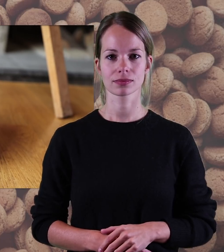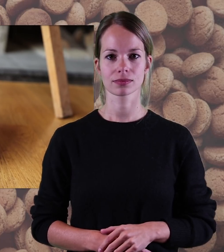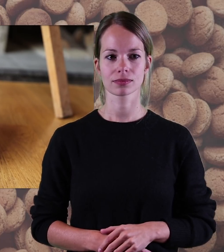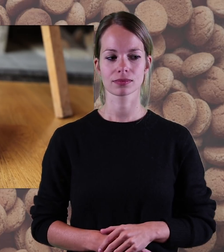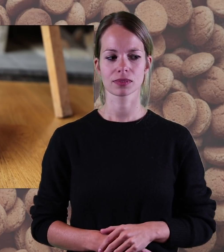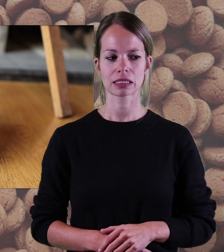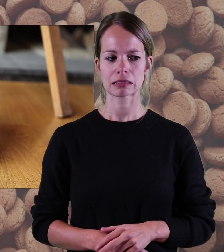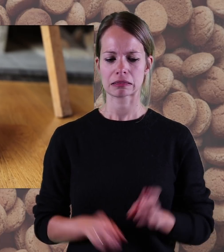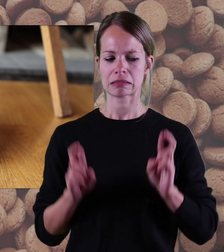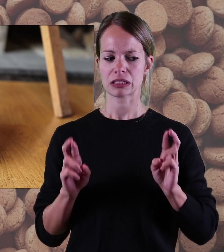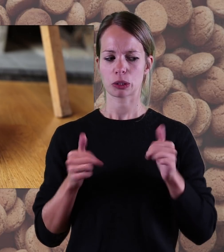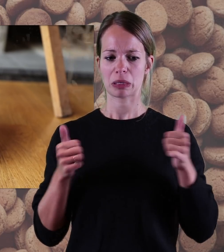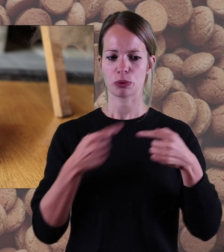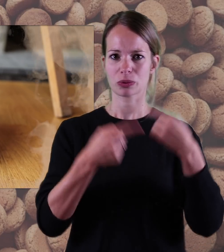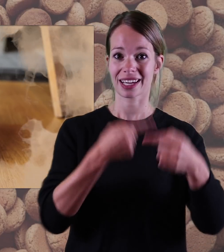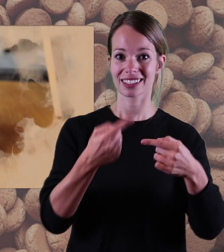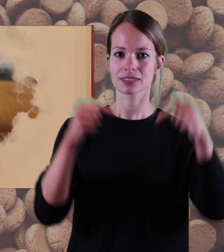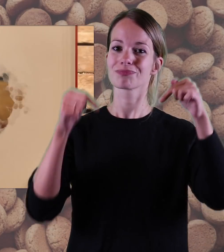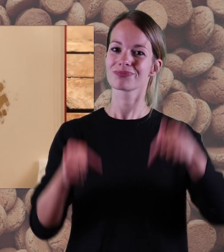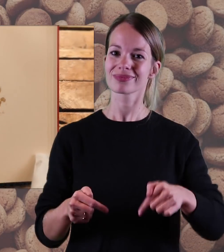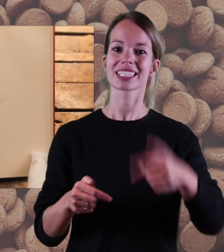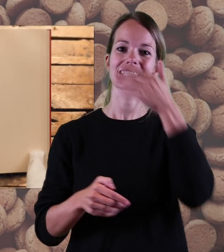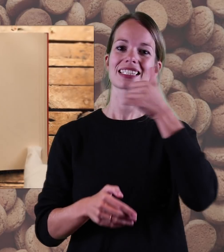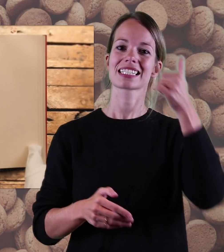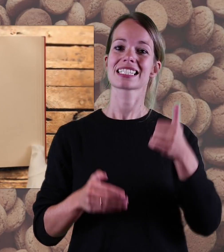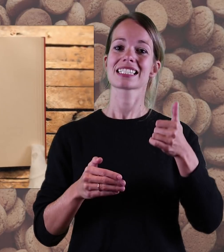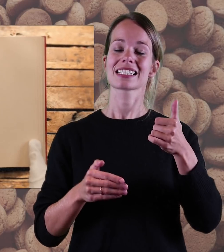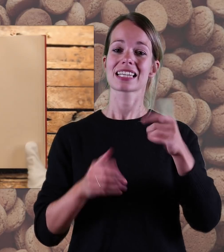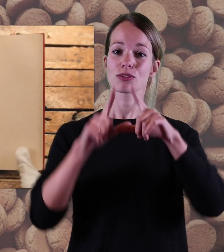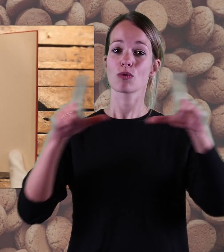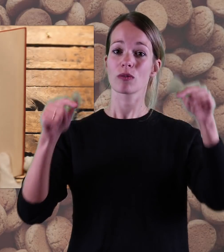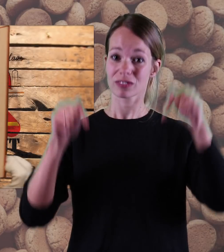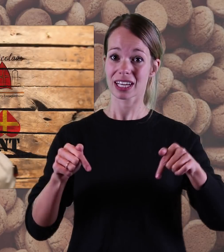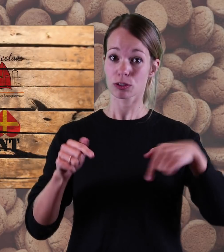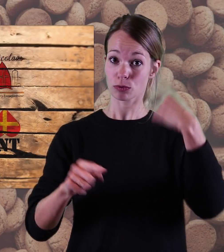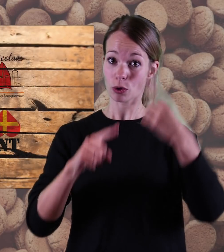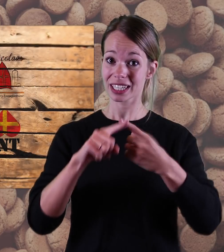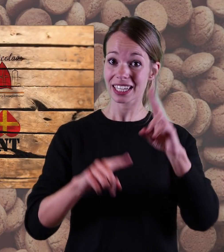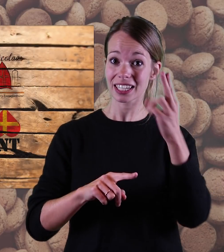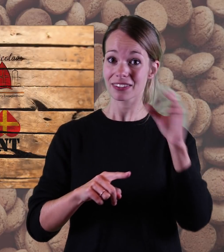Nou, als dat maar goed gaat. Dit was de Sintvlog voor vandaag. Kijken jullie volgende keer weer mee?